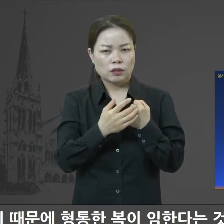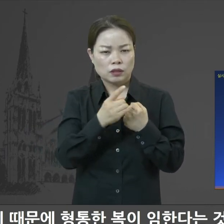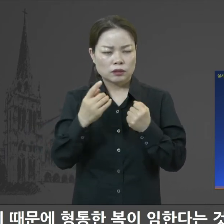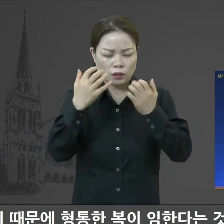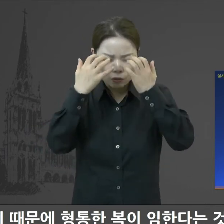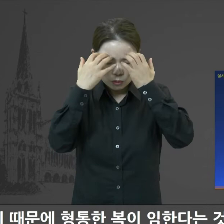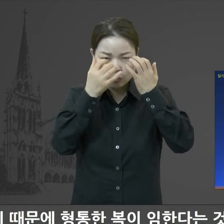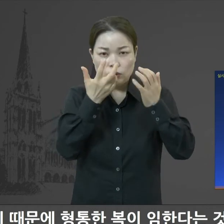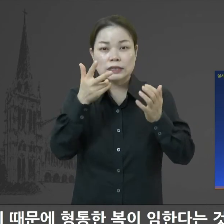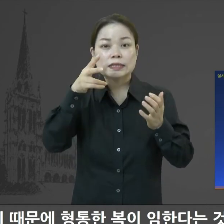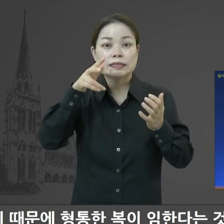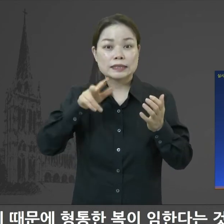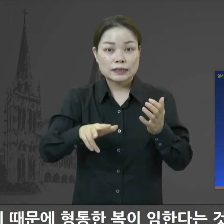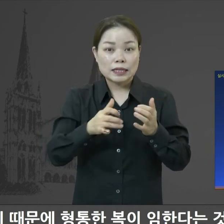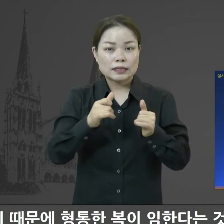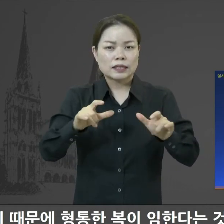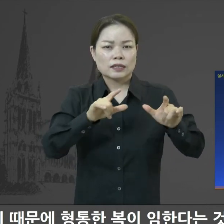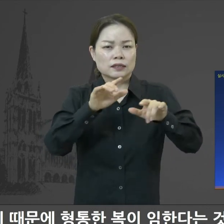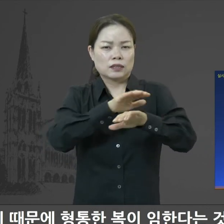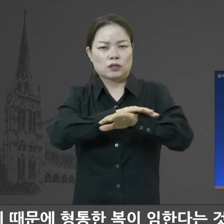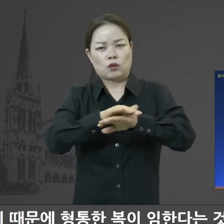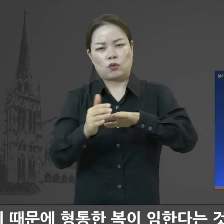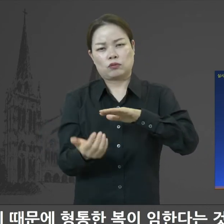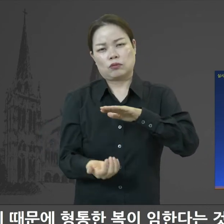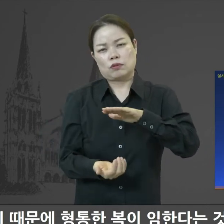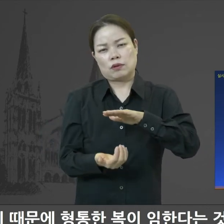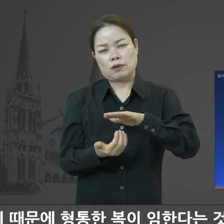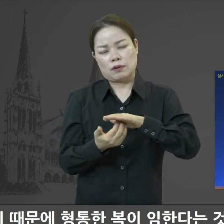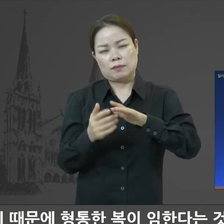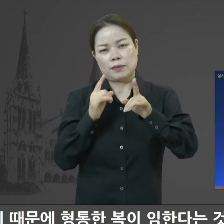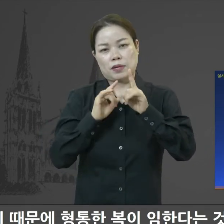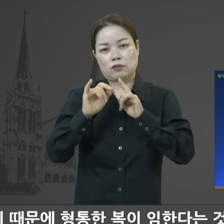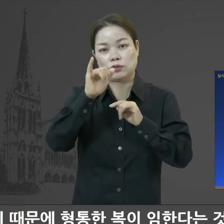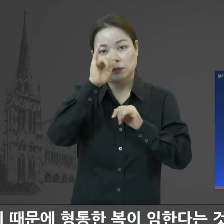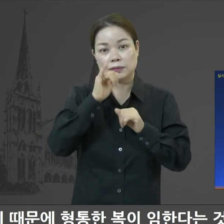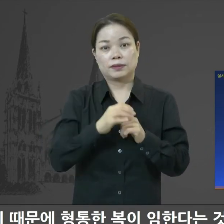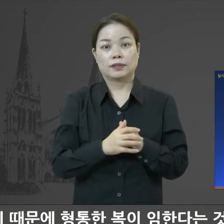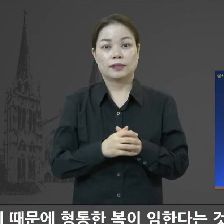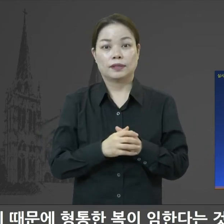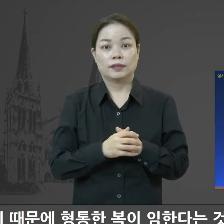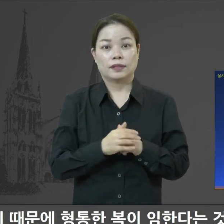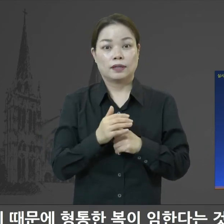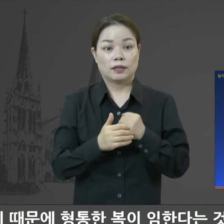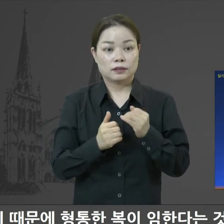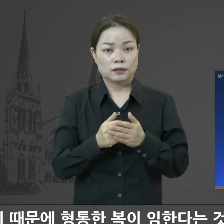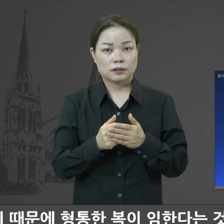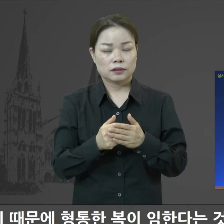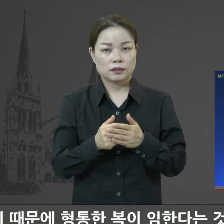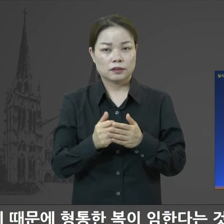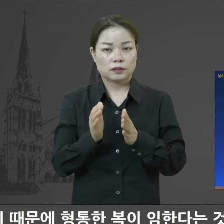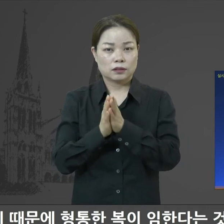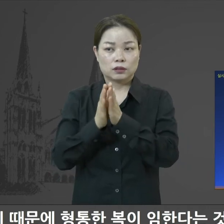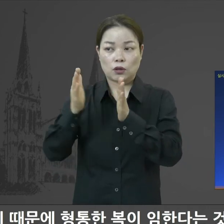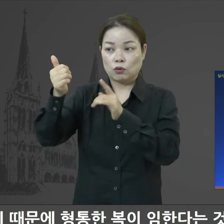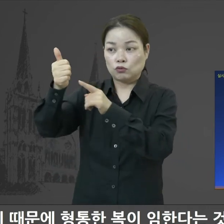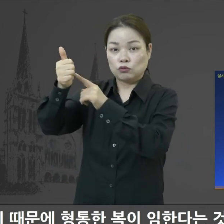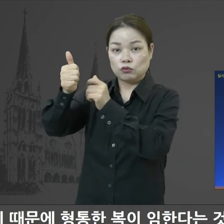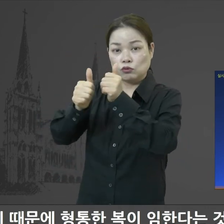고통을 당하지만 그의 인생은 형통할 거라고 말하는 것입니다. 하나님께서 여호수아에게